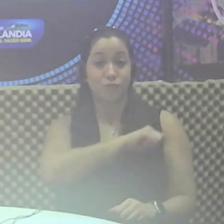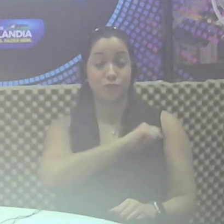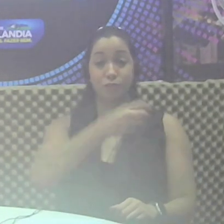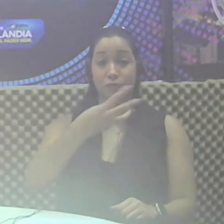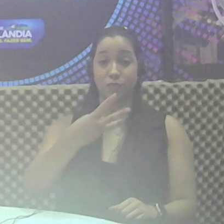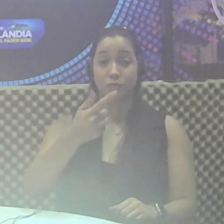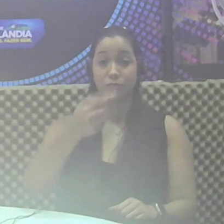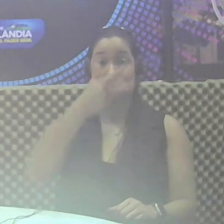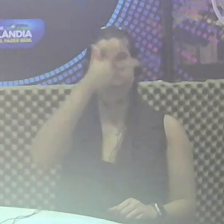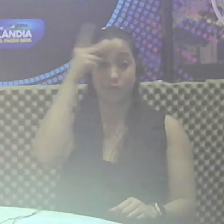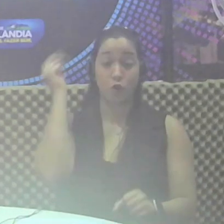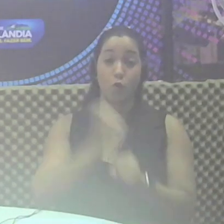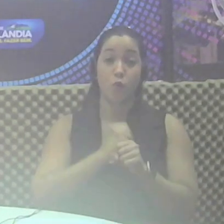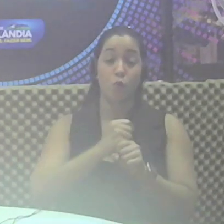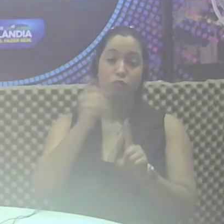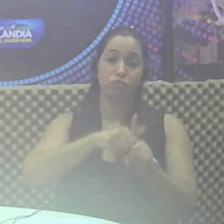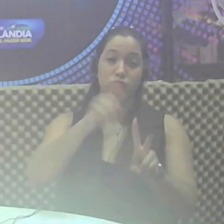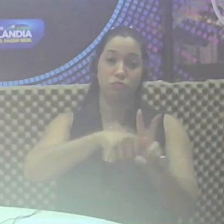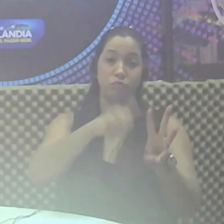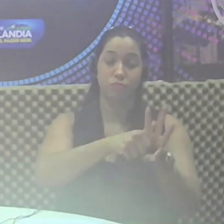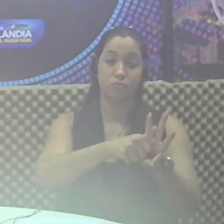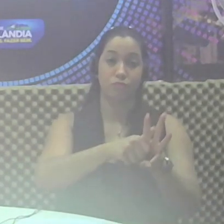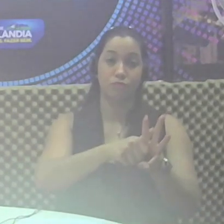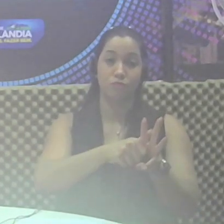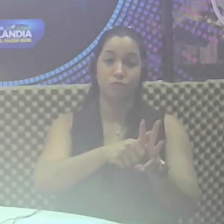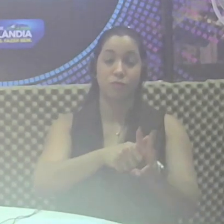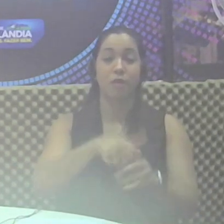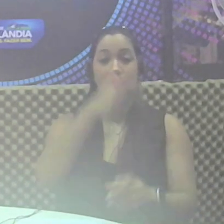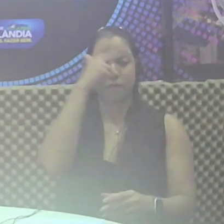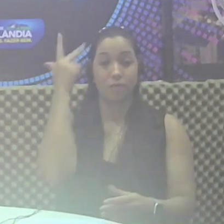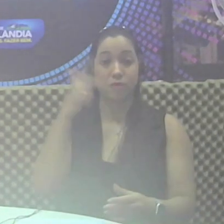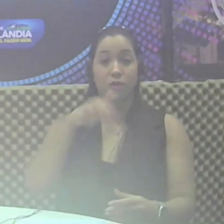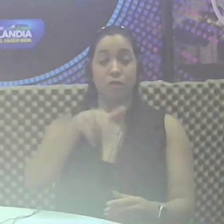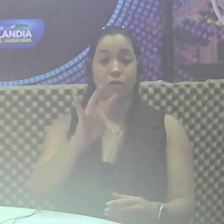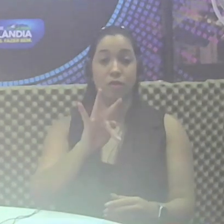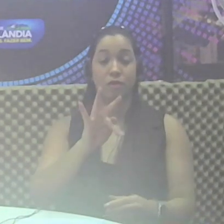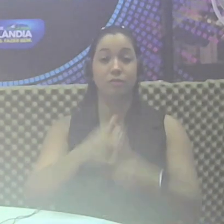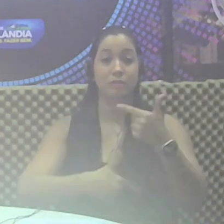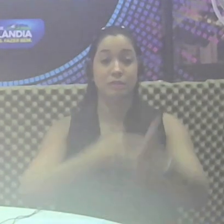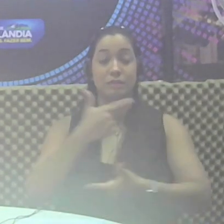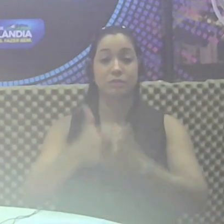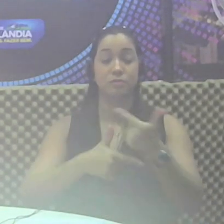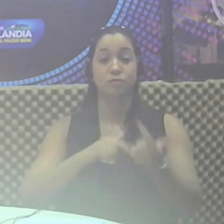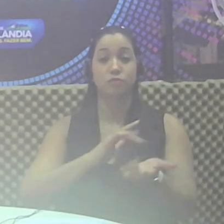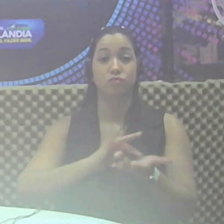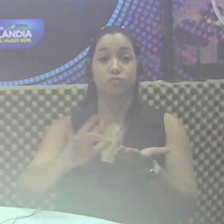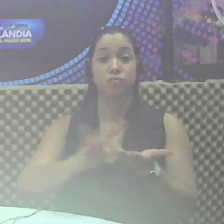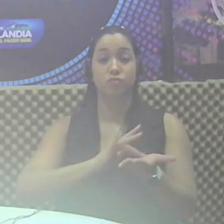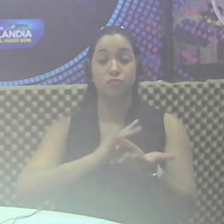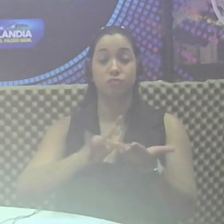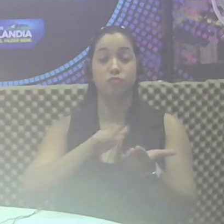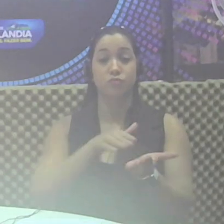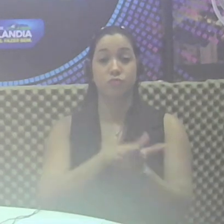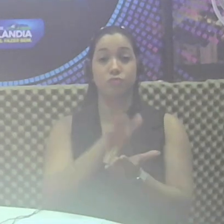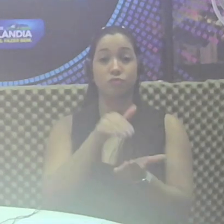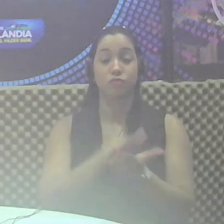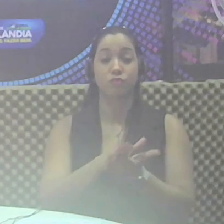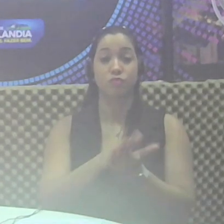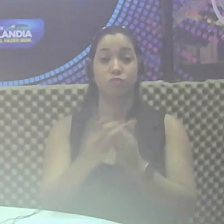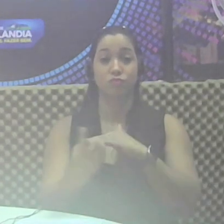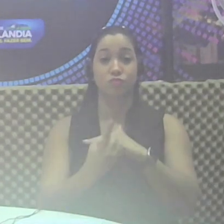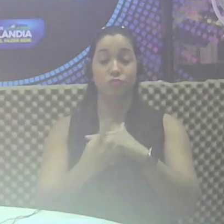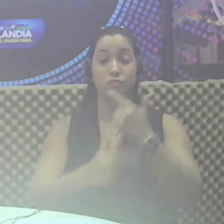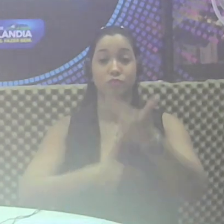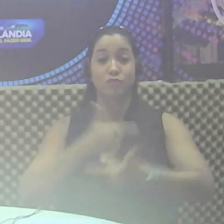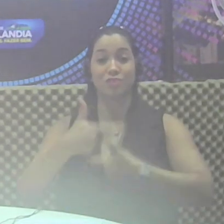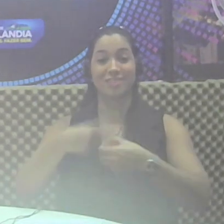37 pessoas todos os meses, dentre os tomadores de notas fiscais de serviços eletrônicas emitidas por prestadores de